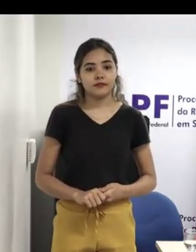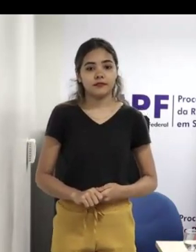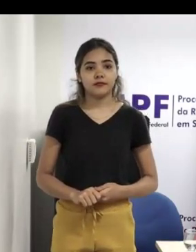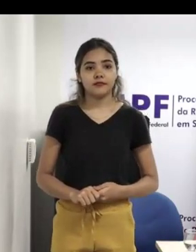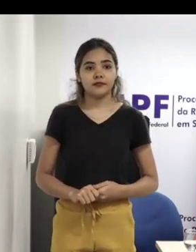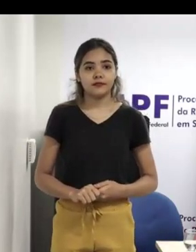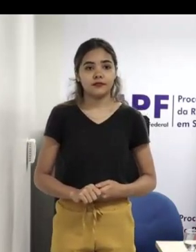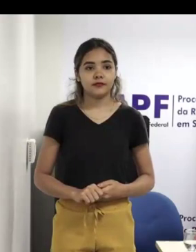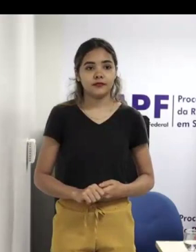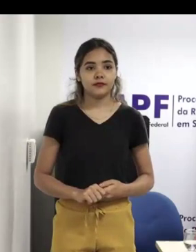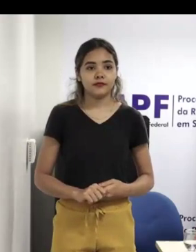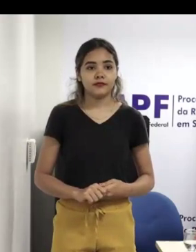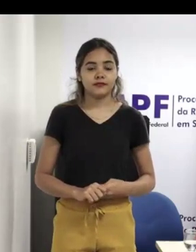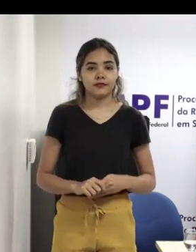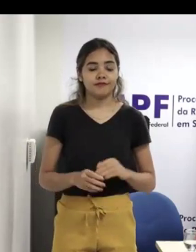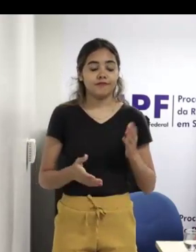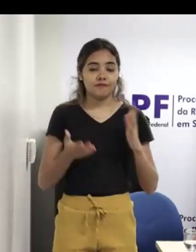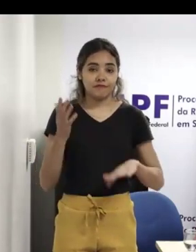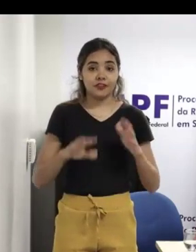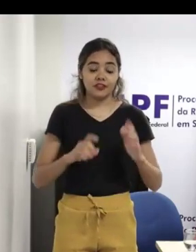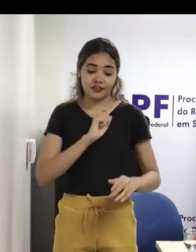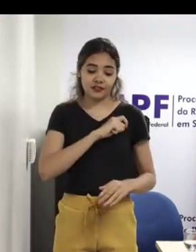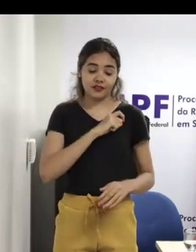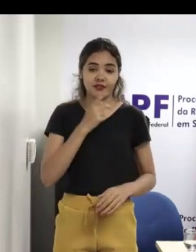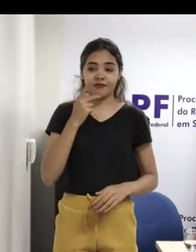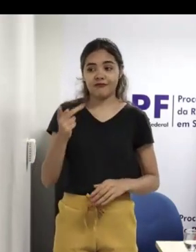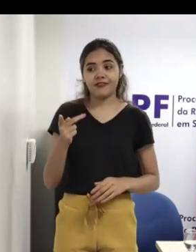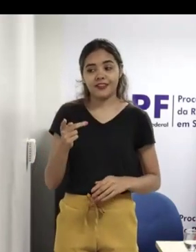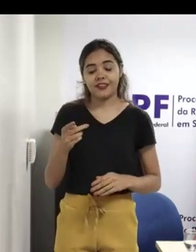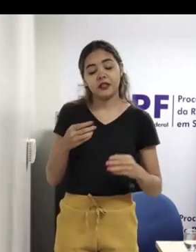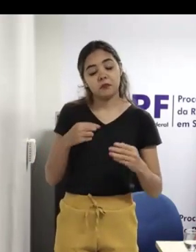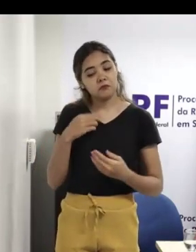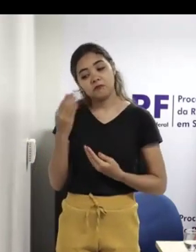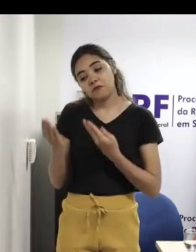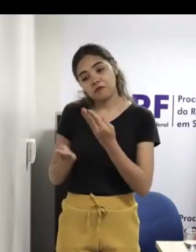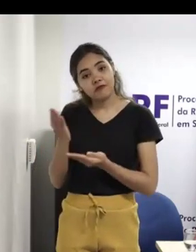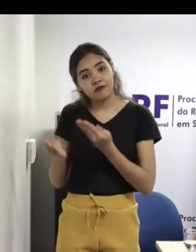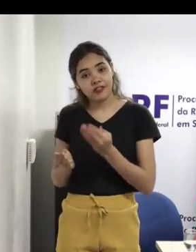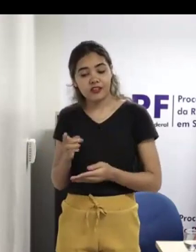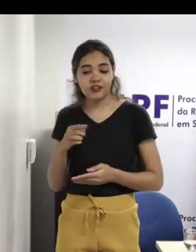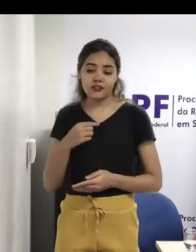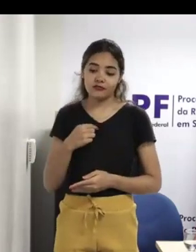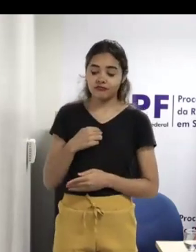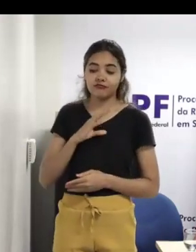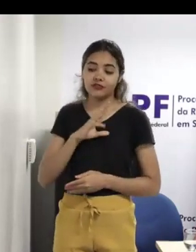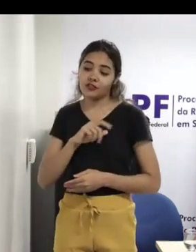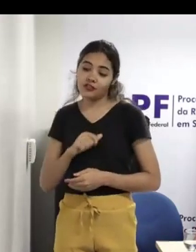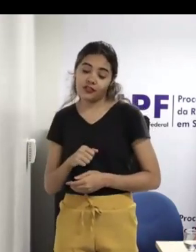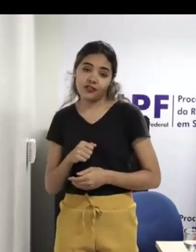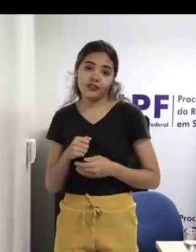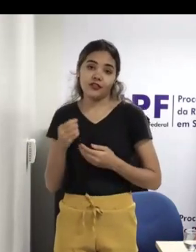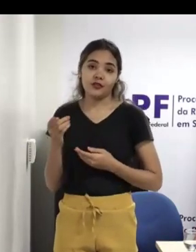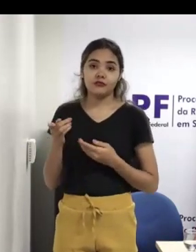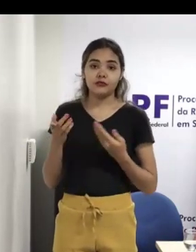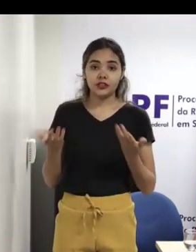tô fazendo é porque eu amo você porque eu gosto de você então não necessariamente a criança entende que aquilo é o uma violência né